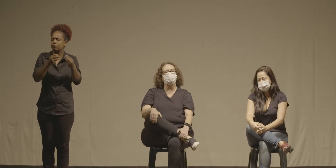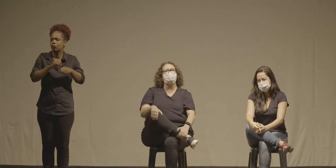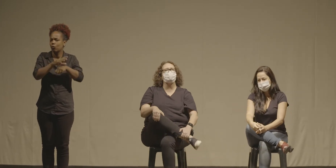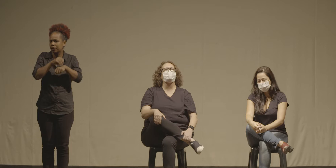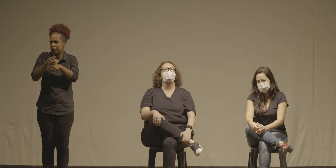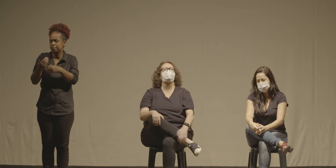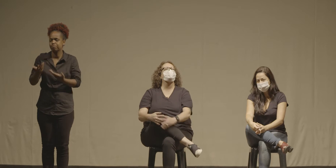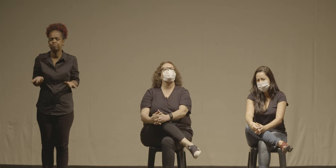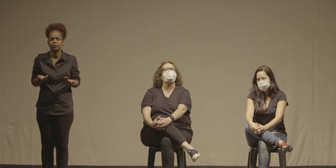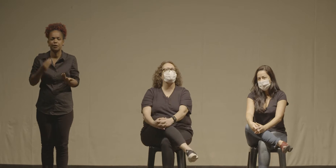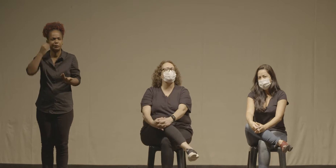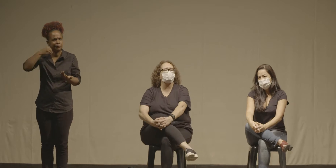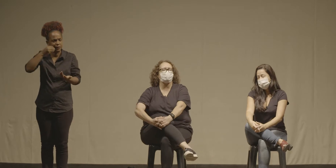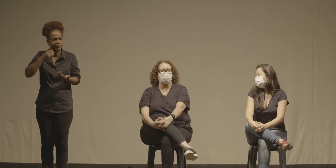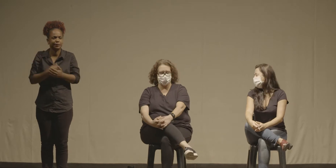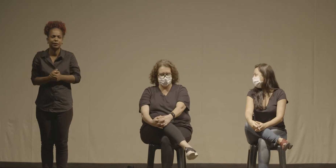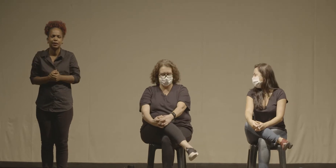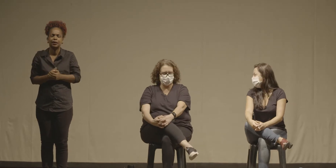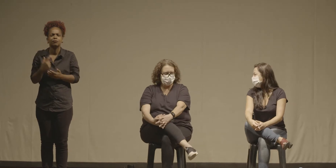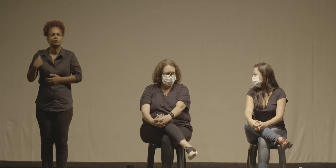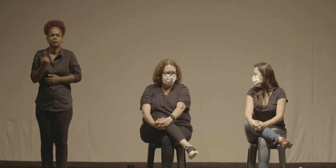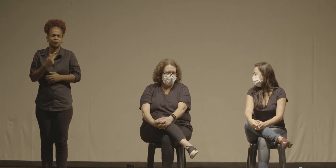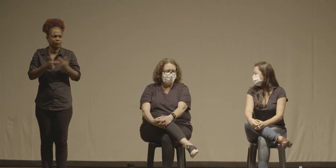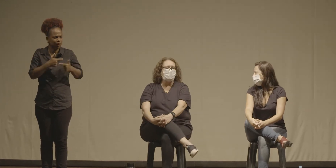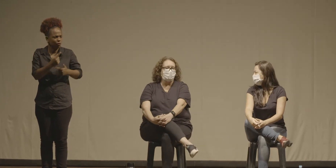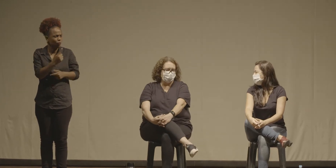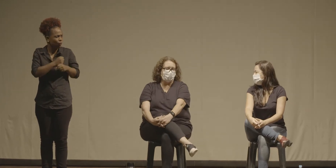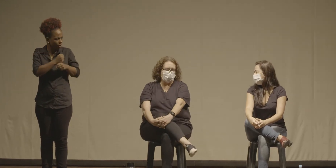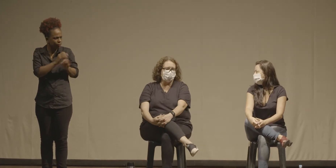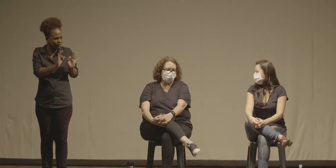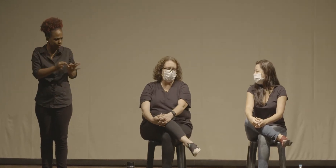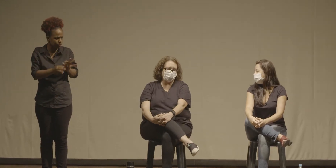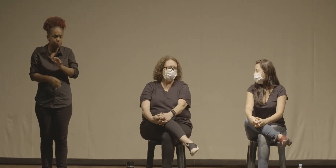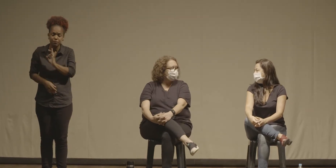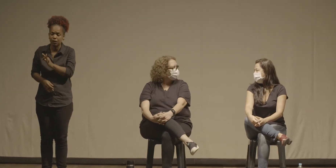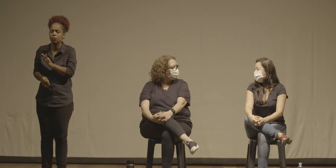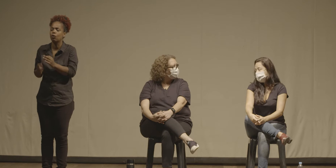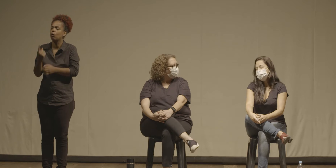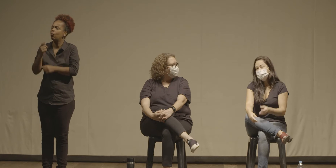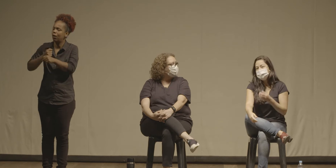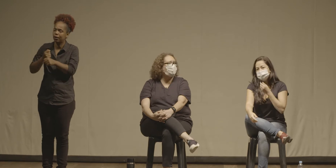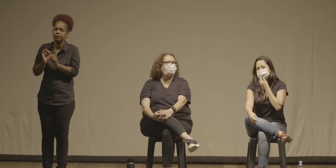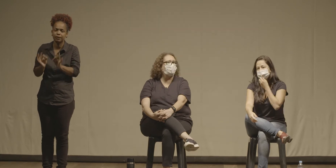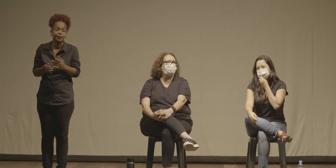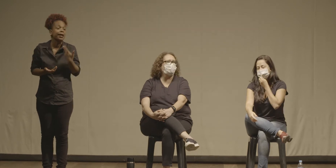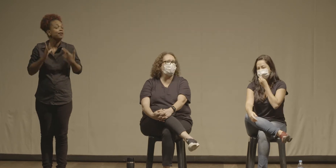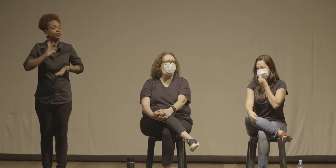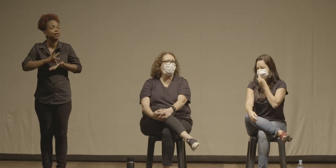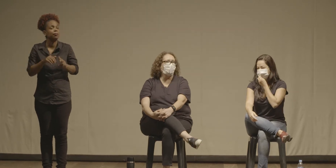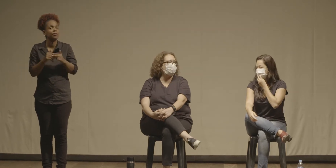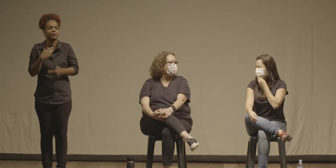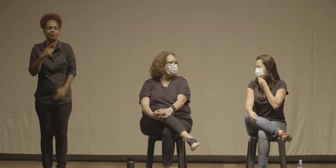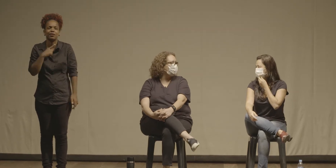a gente trabalhou no roteiro durante 1 ano, né, Silvia? Foi. Eu acho que foi isso. Porque na verdade não